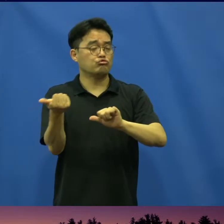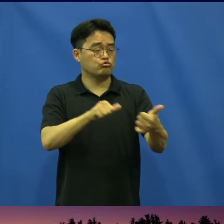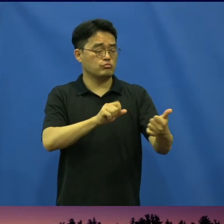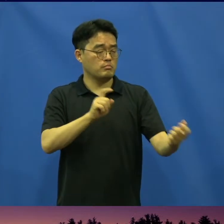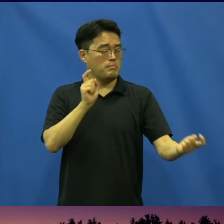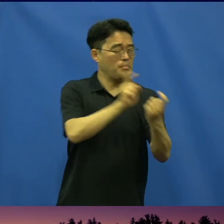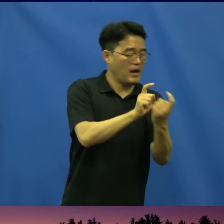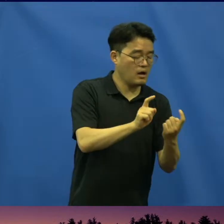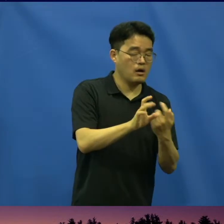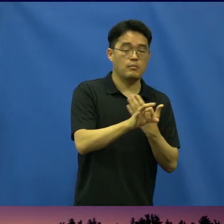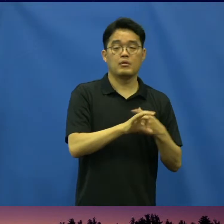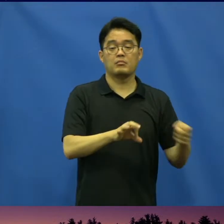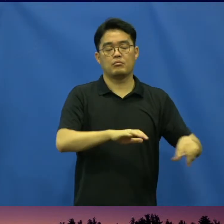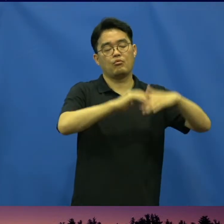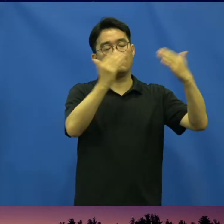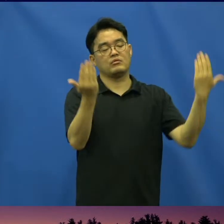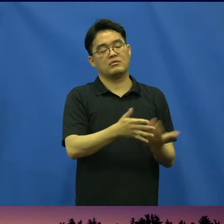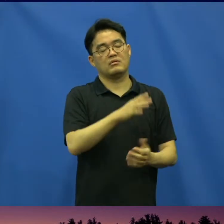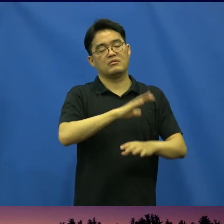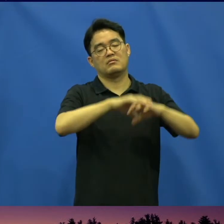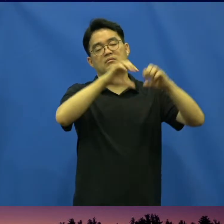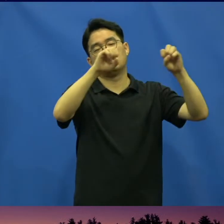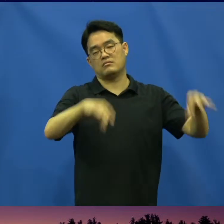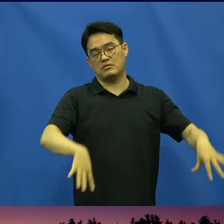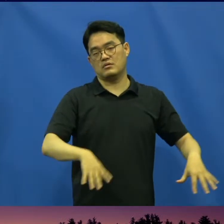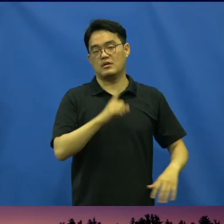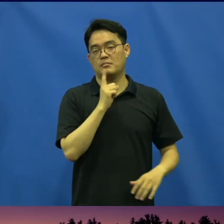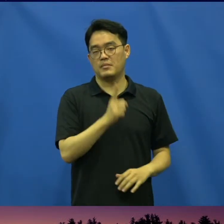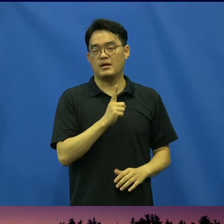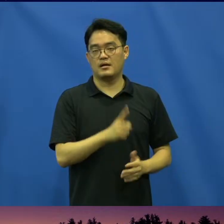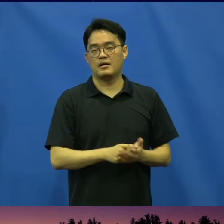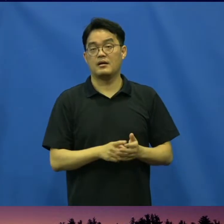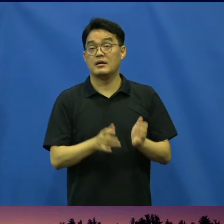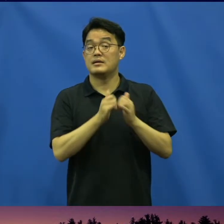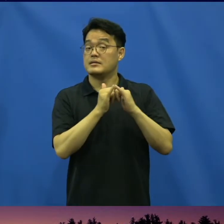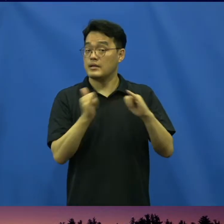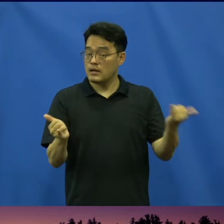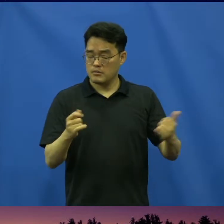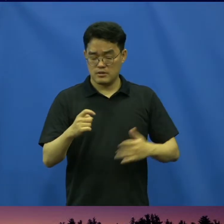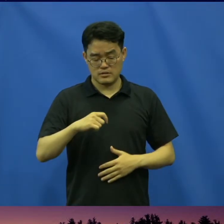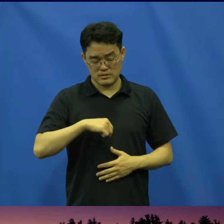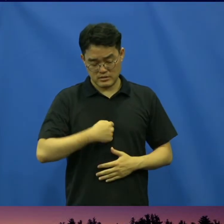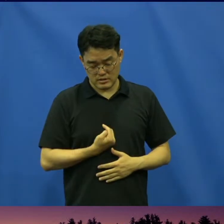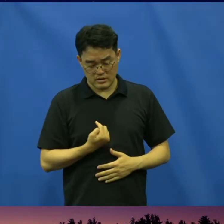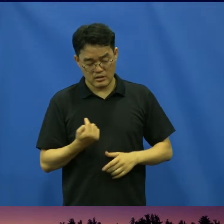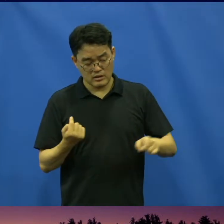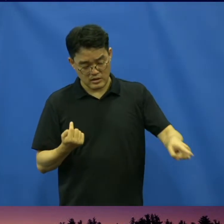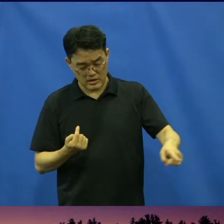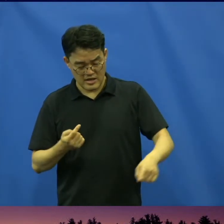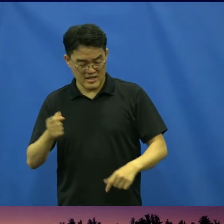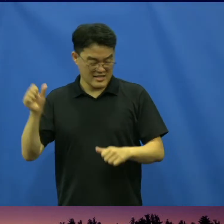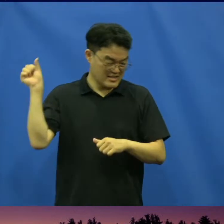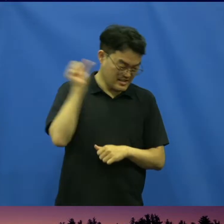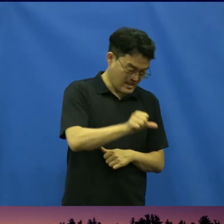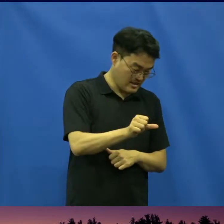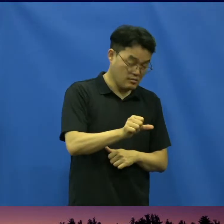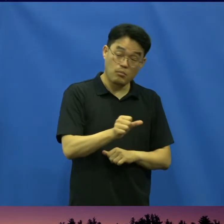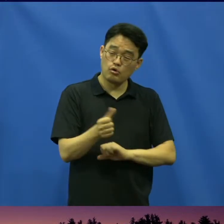재난의 그물에 걸리고 새들이 올무에 걸린 같이 인생들도 재앙의 날이 그들에게 호련히 임하면 그게